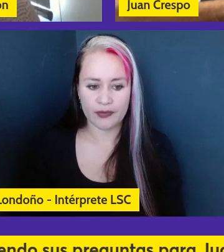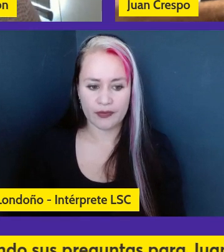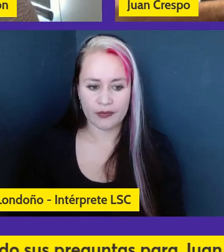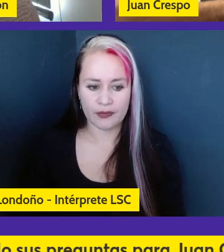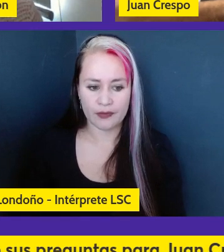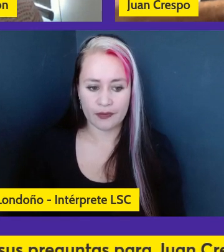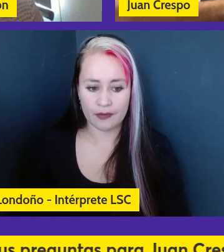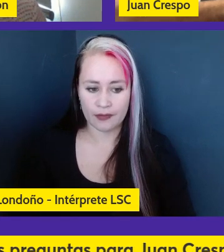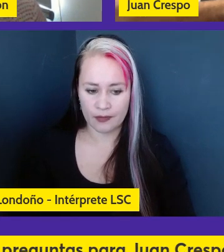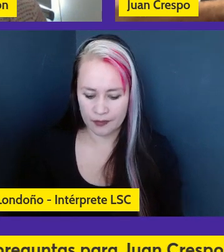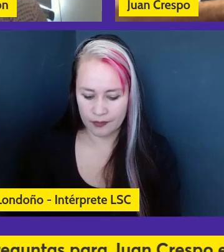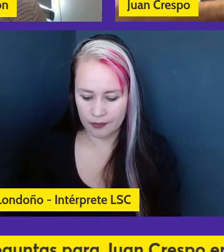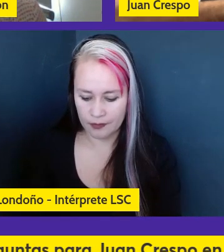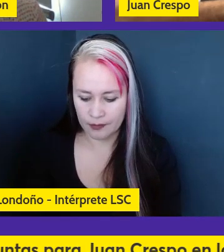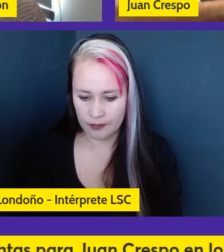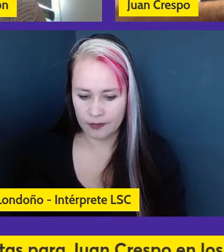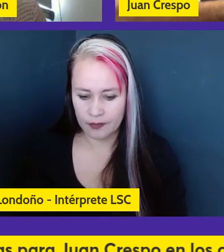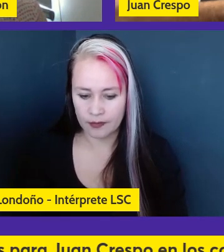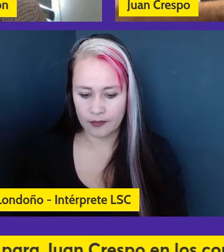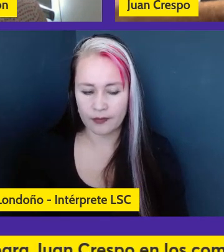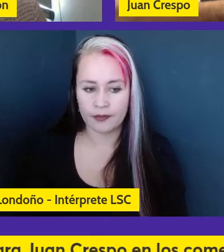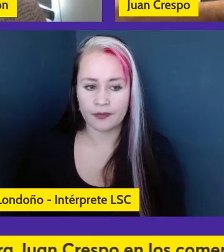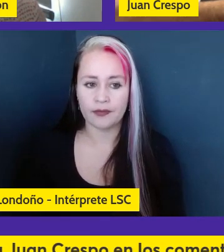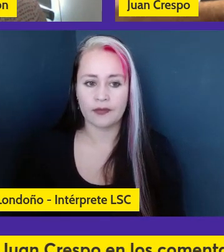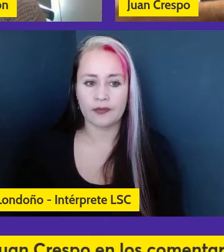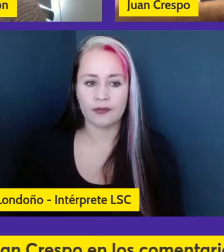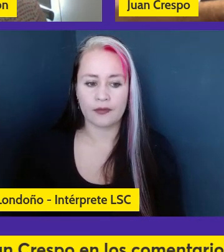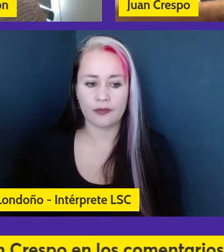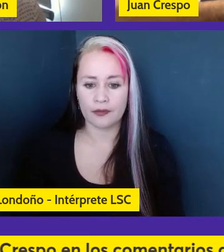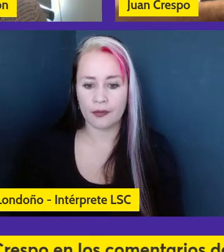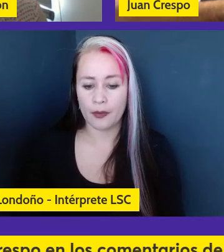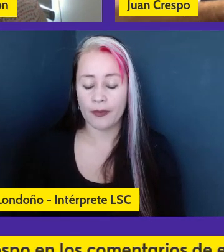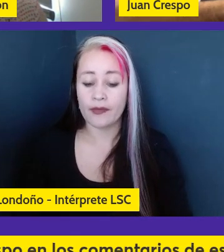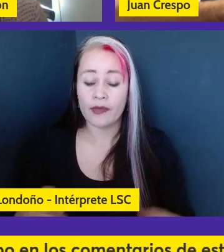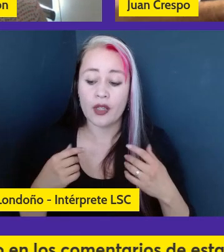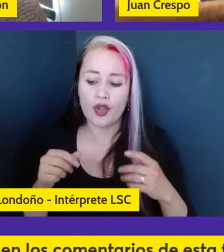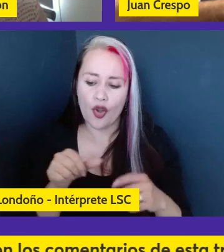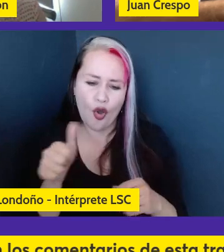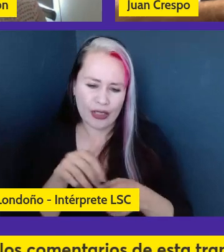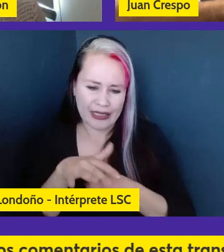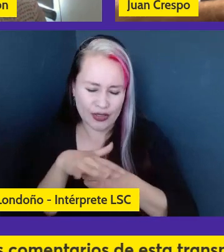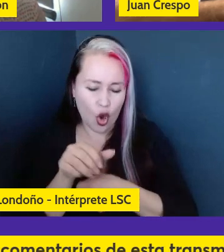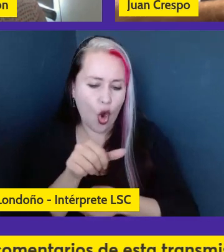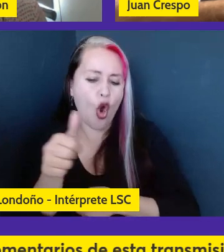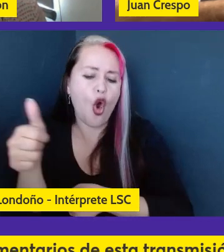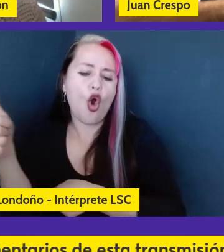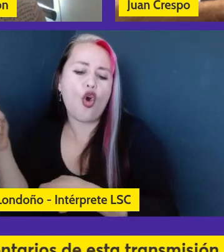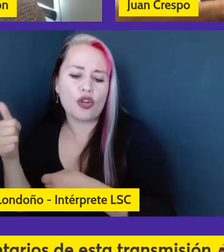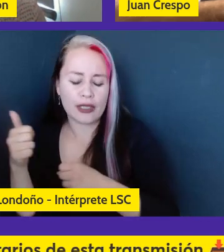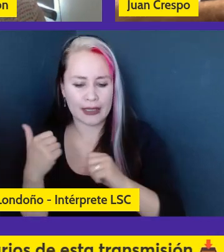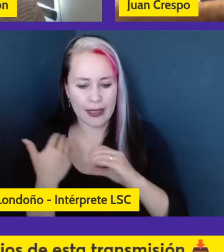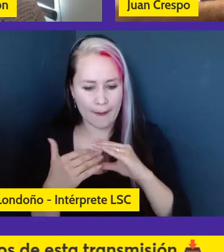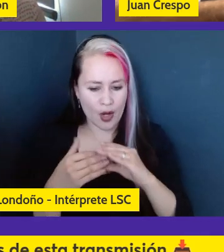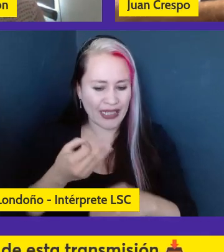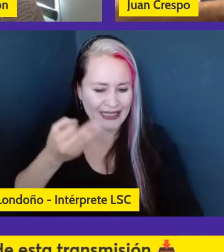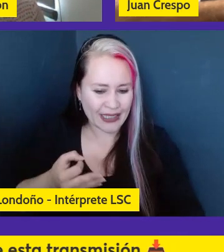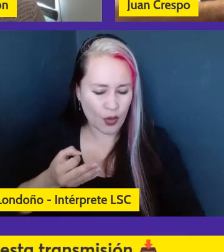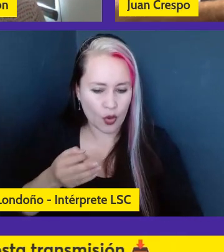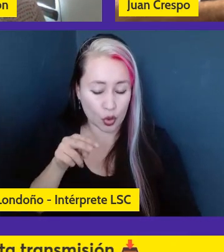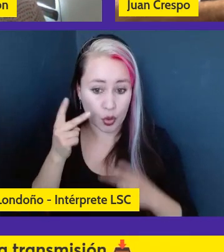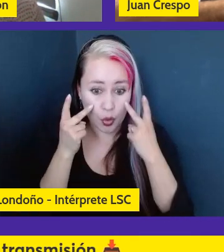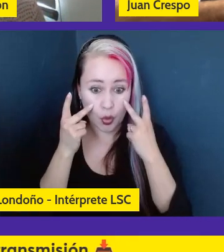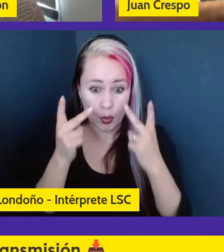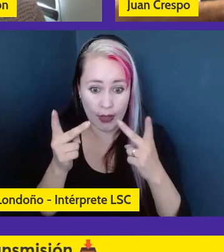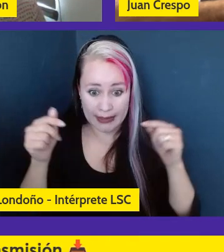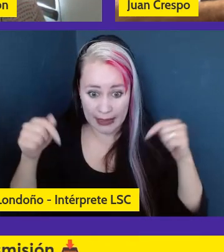Ok, y en el otro caso, porque yo sé que también hay muchas otras películas y seguramente tú lo has podido ver no solo